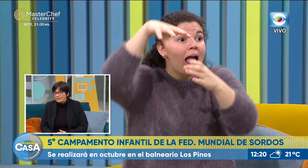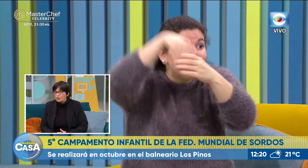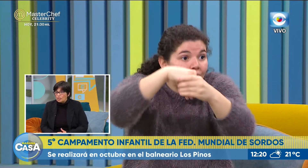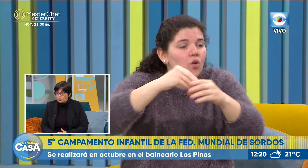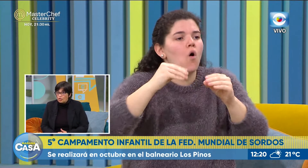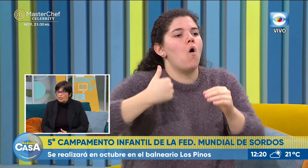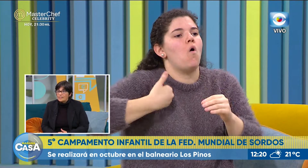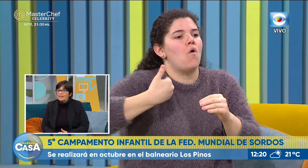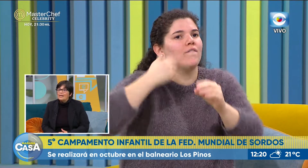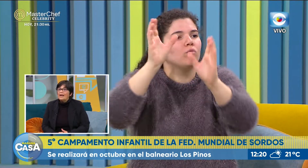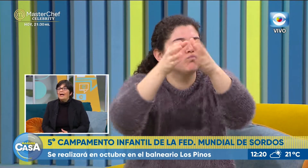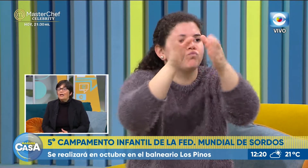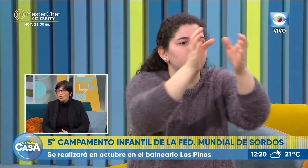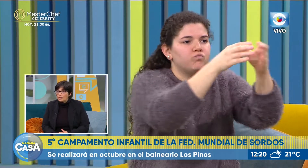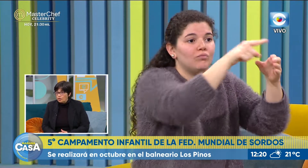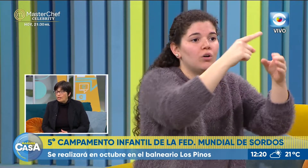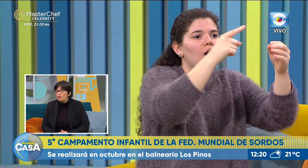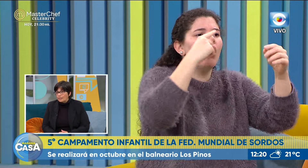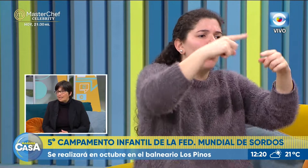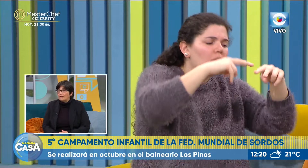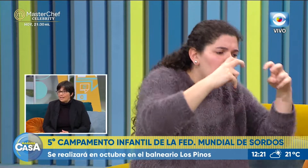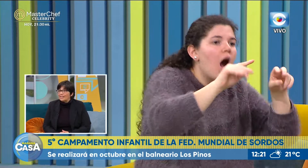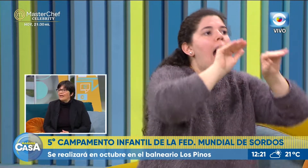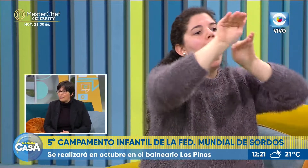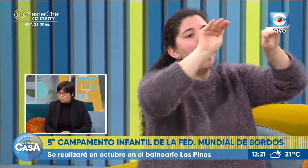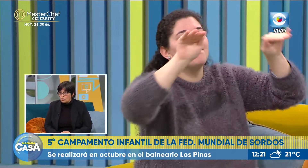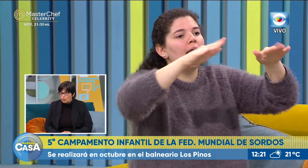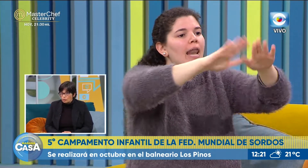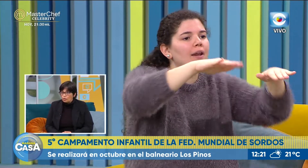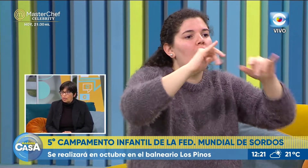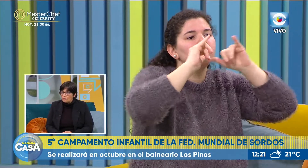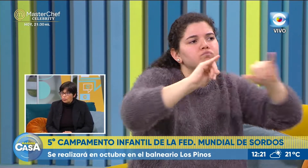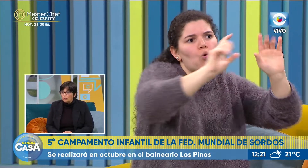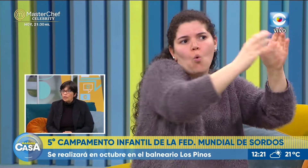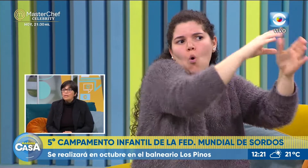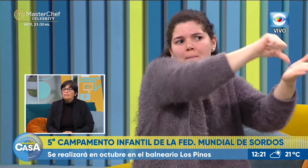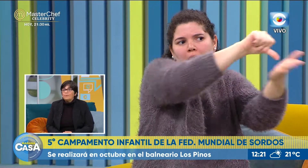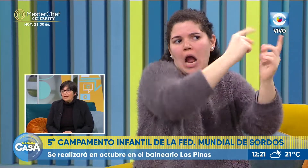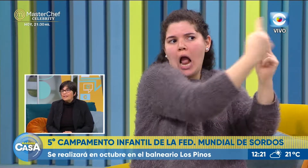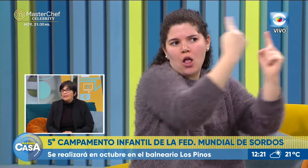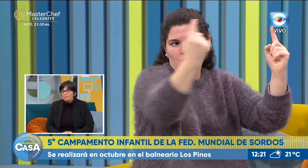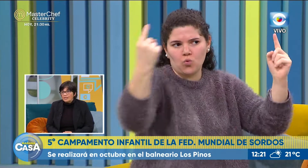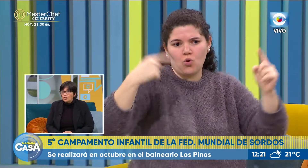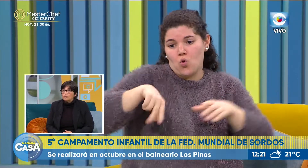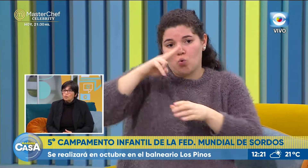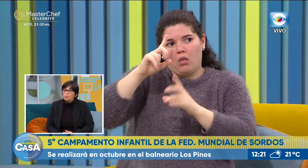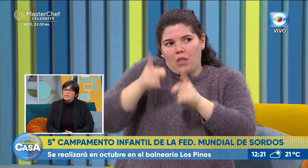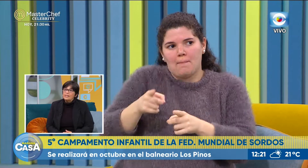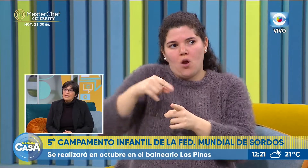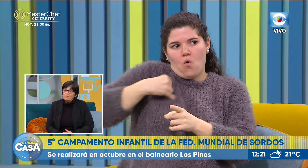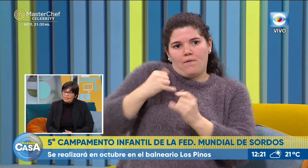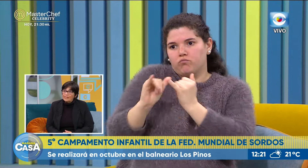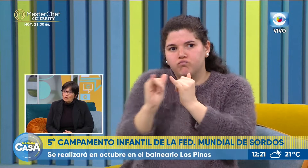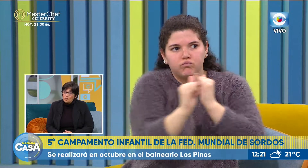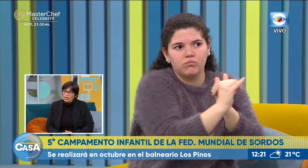distintas asociaciones, a las comisiones de jóvenes que trabajan en cada Asociación de Sordos en el Mundo, para que también ellos, a su vez,